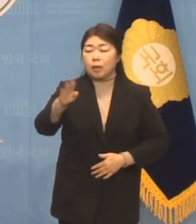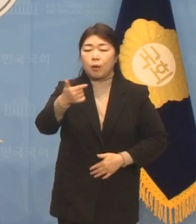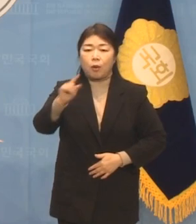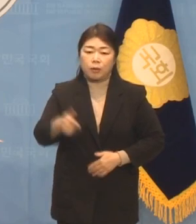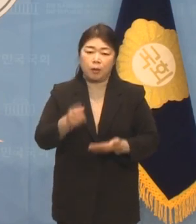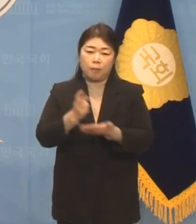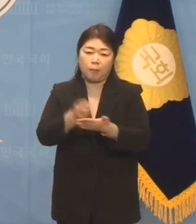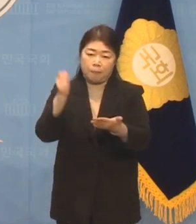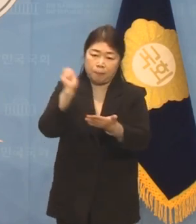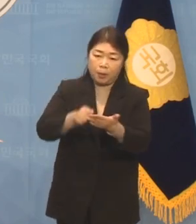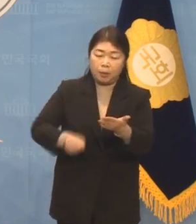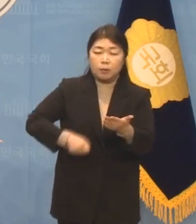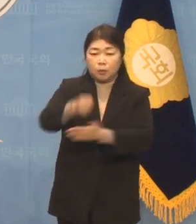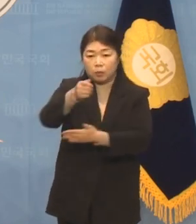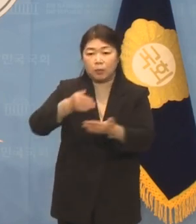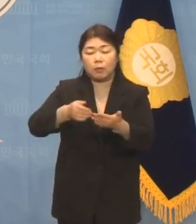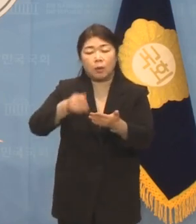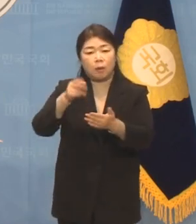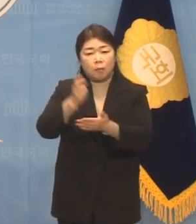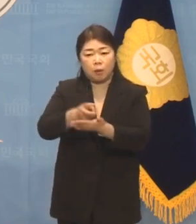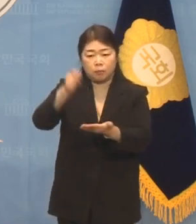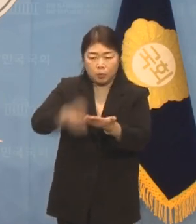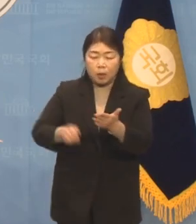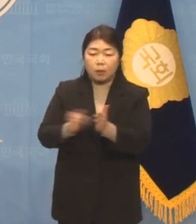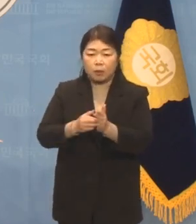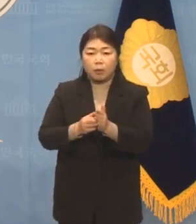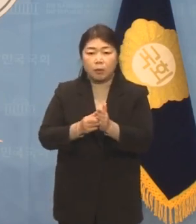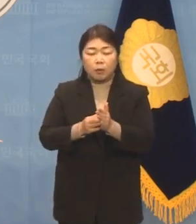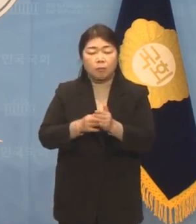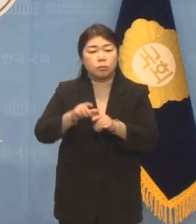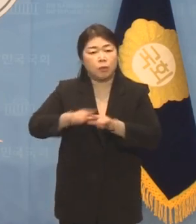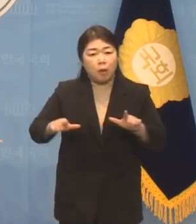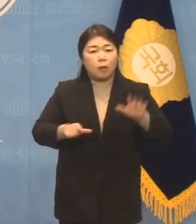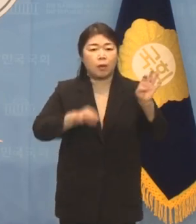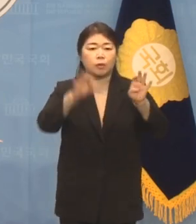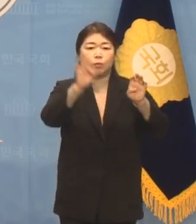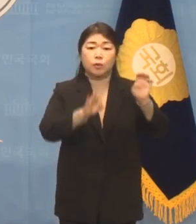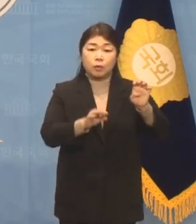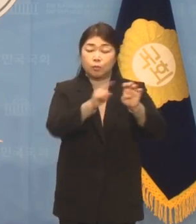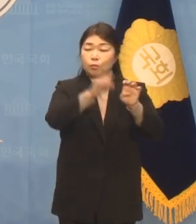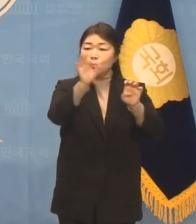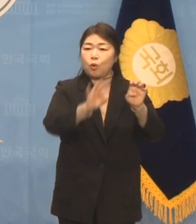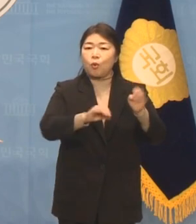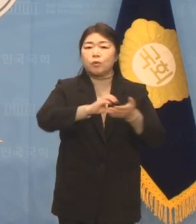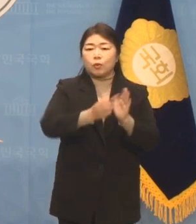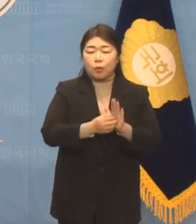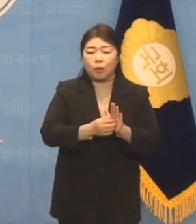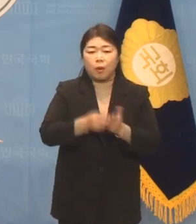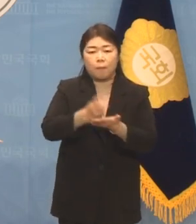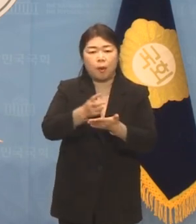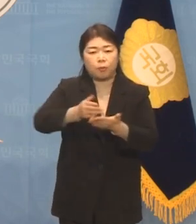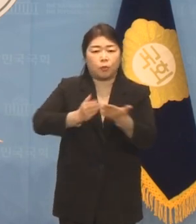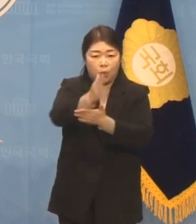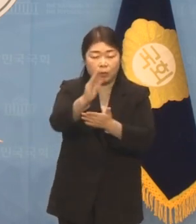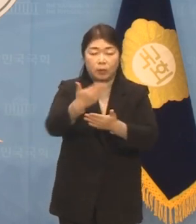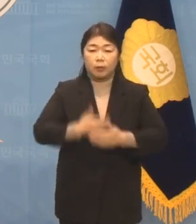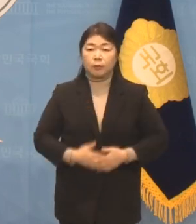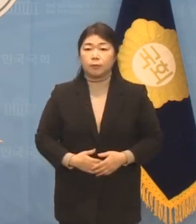44건을 통과시켰습니다. 통과율이 40%에 이릅니다. 의정활동을